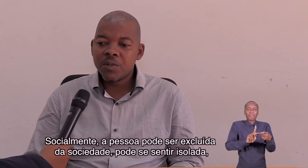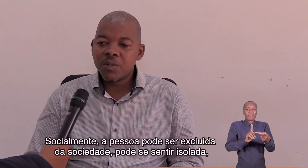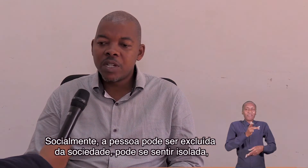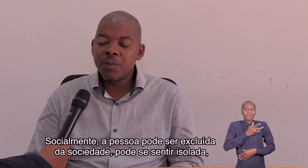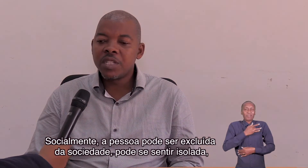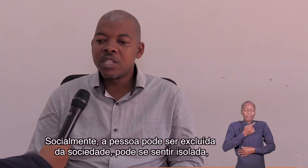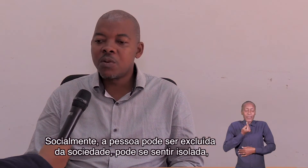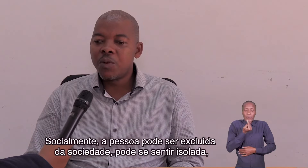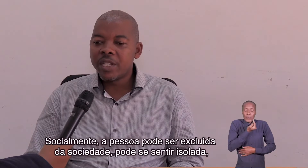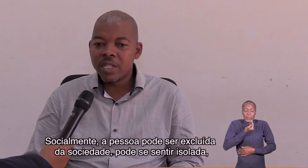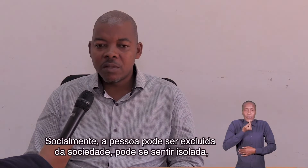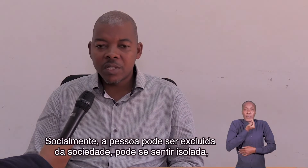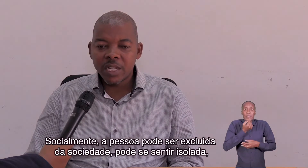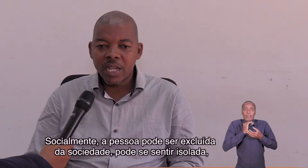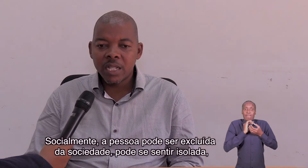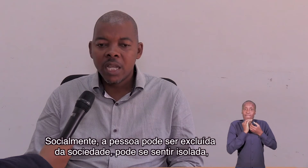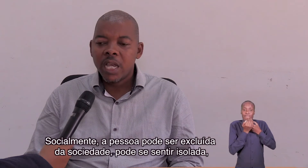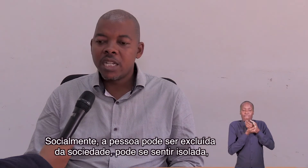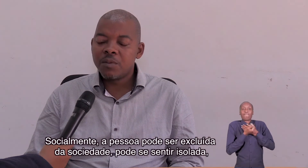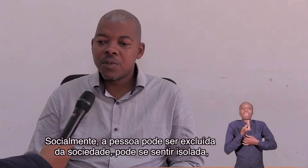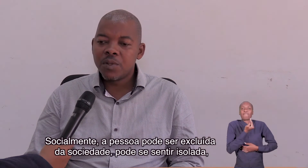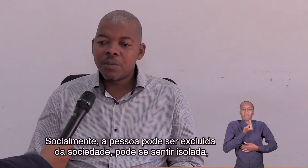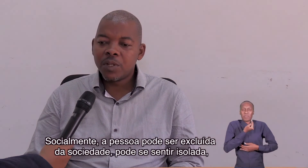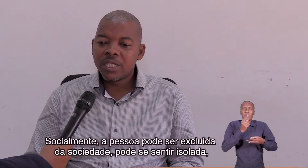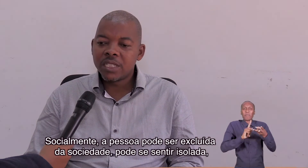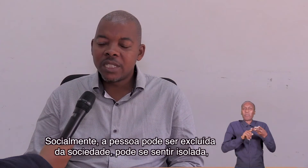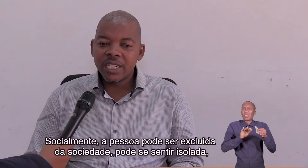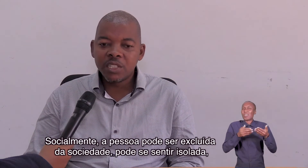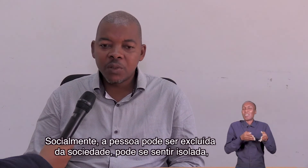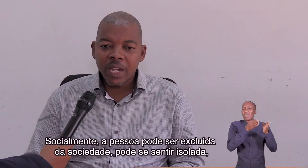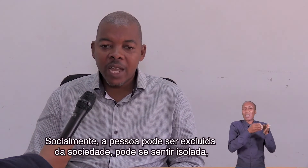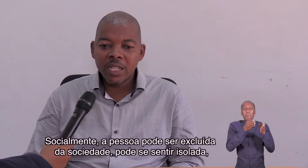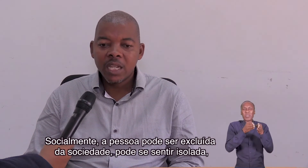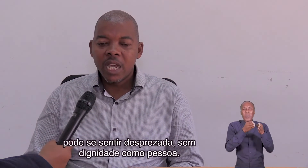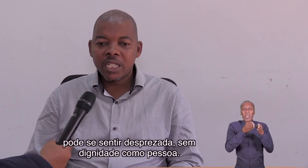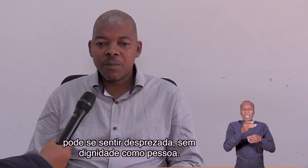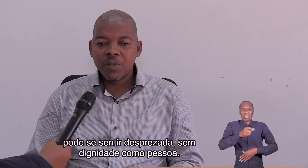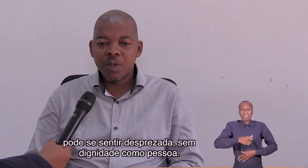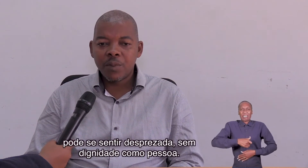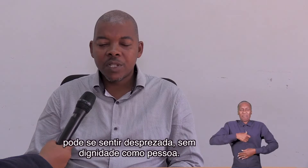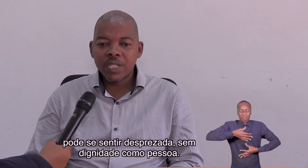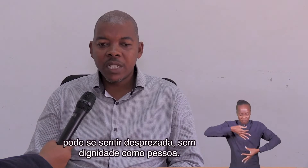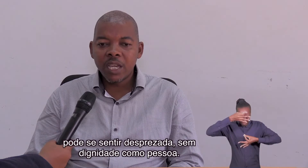pessoa pode ser excluída da sociedade, esta pessoa pode se sentir isolada, esta pessoa pode se sentir